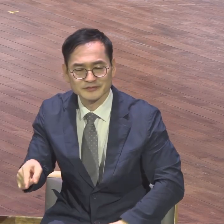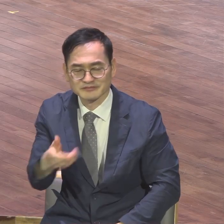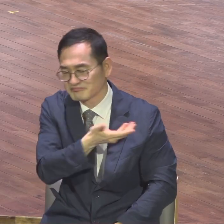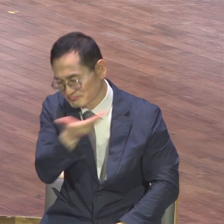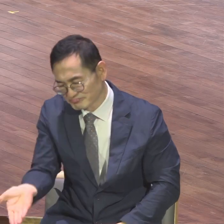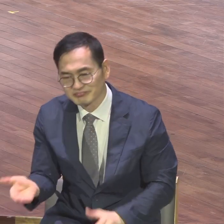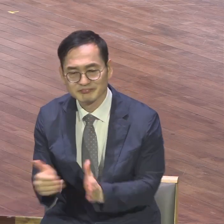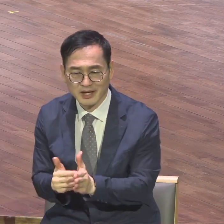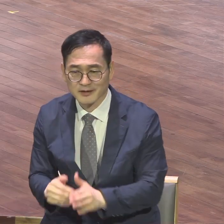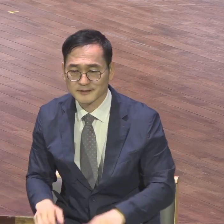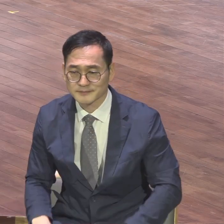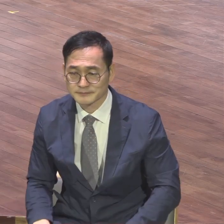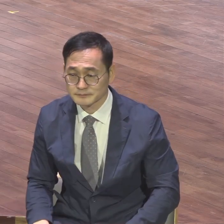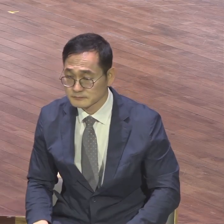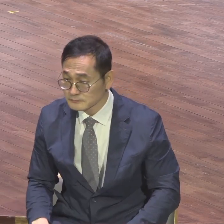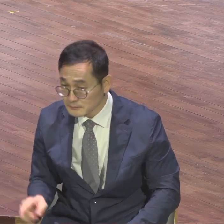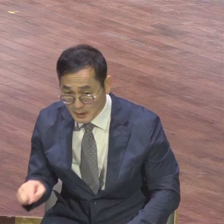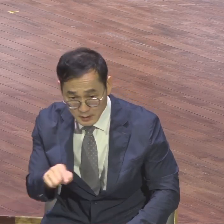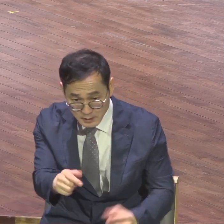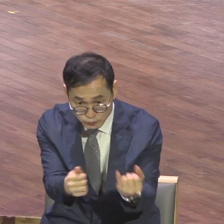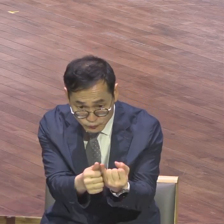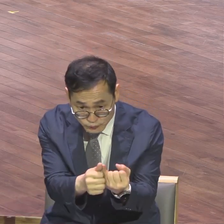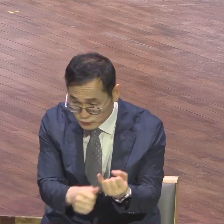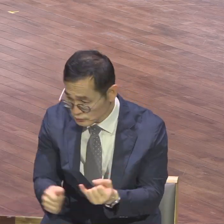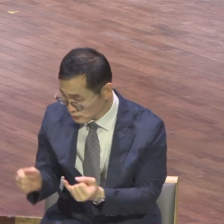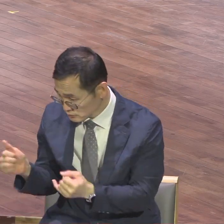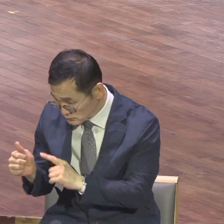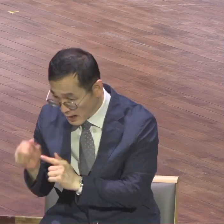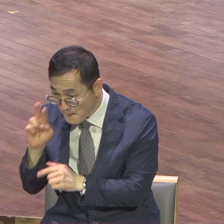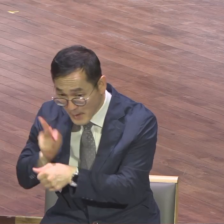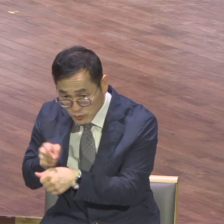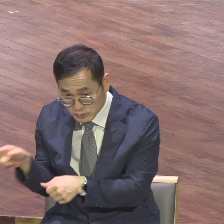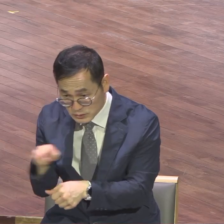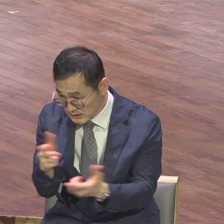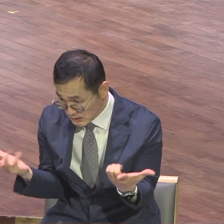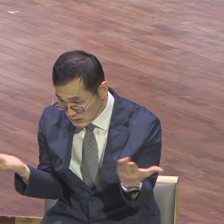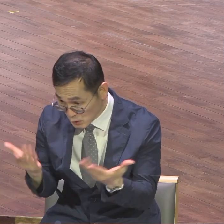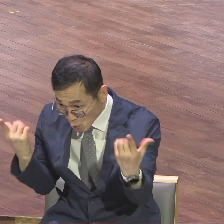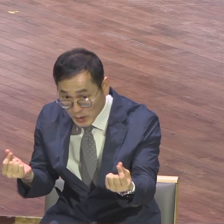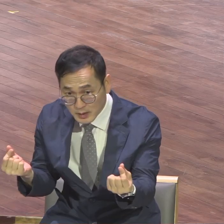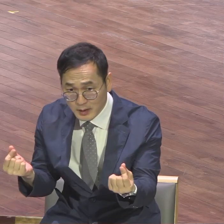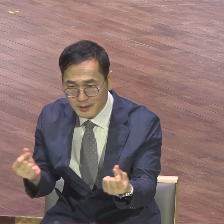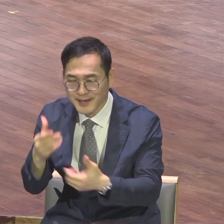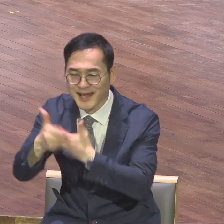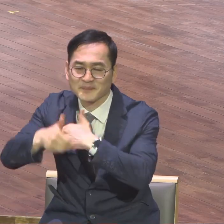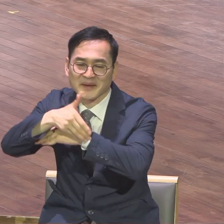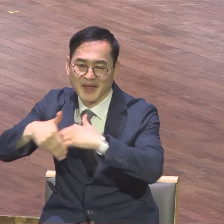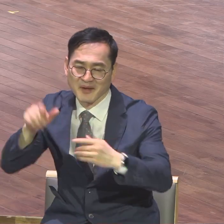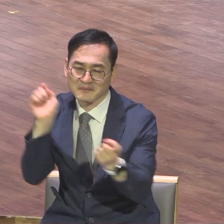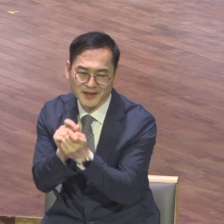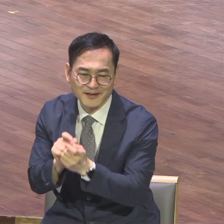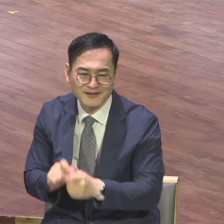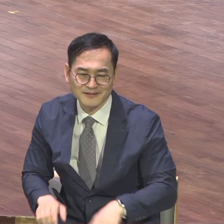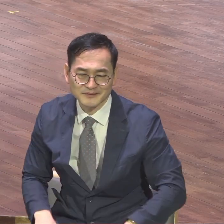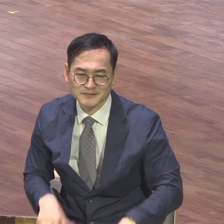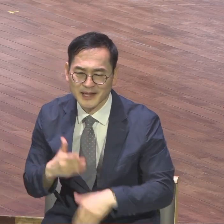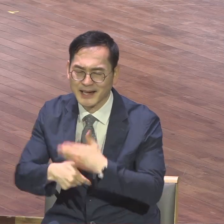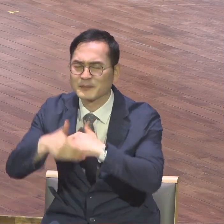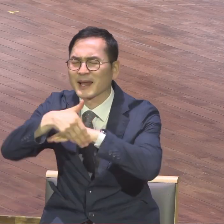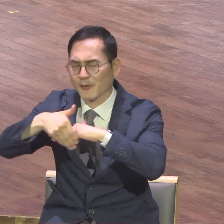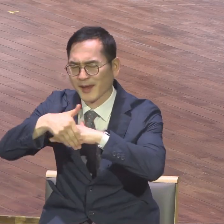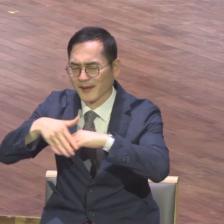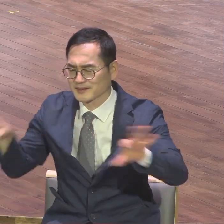하나님의 놀라운 선교 계획 속에 들어있었다. 라는 것입니다. 하나님께서 예비하신